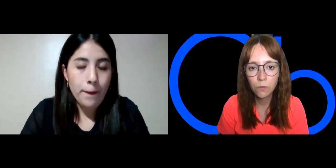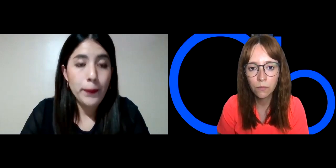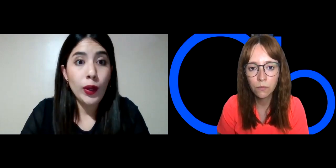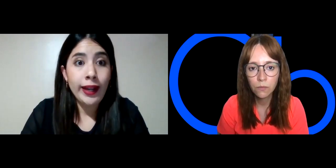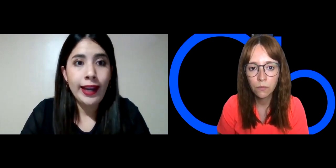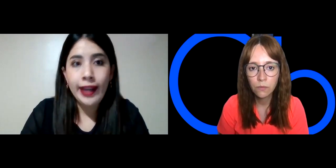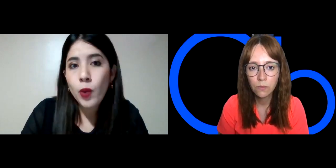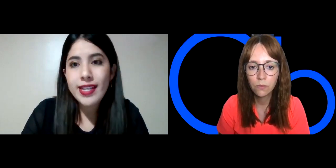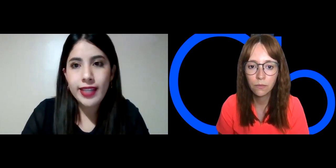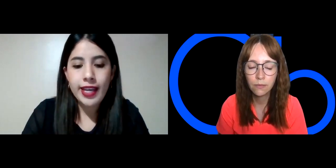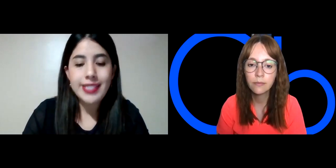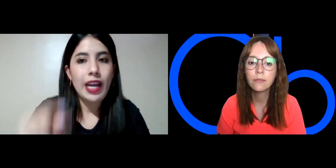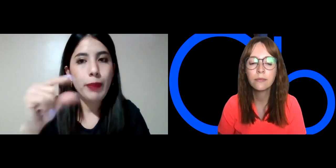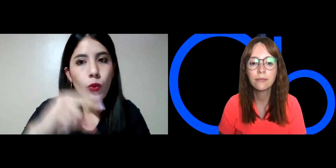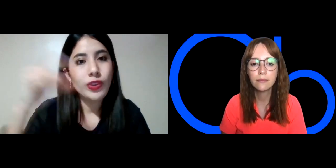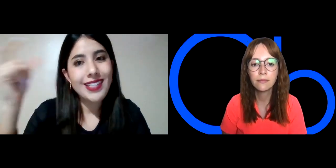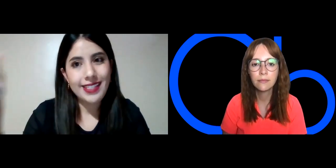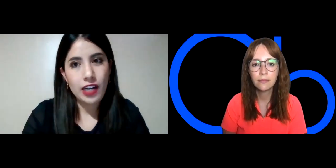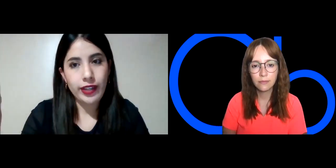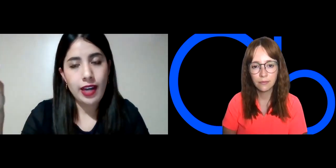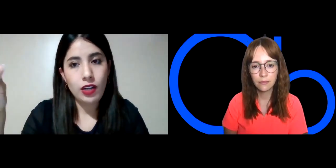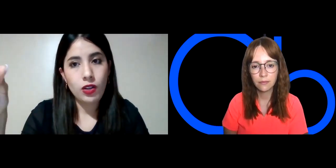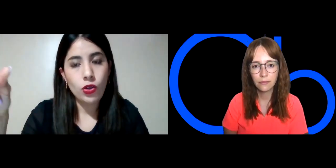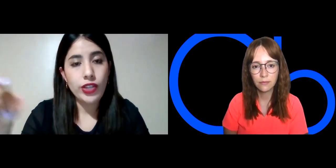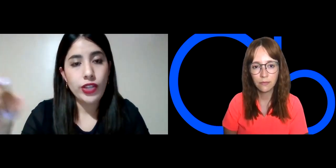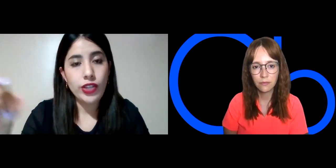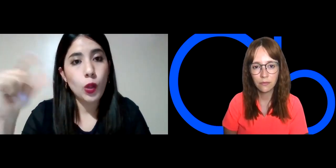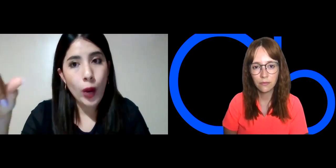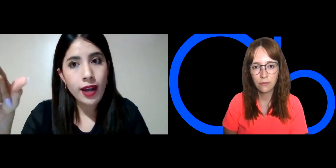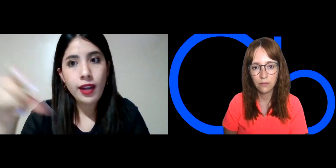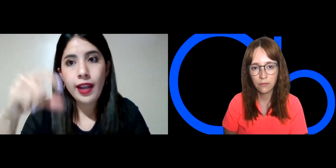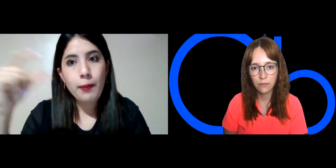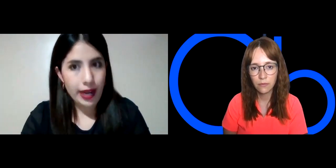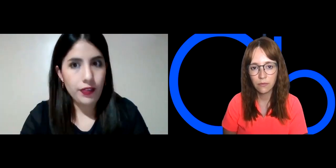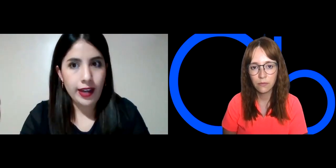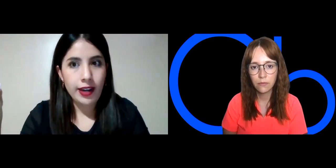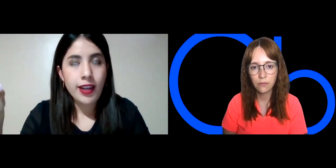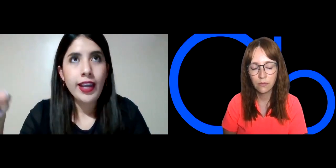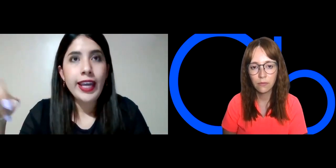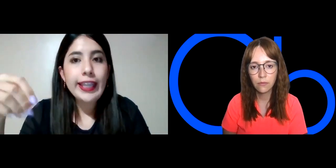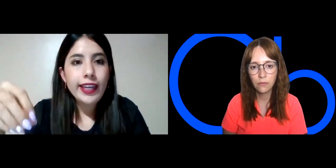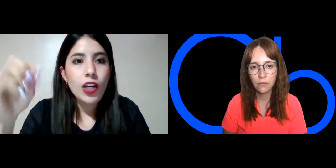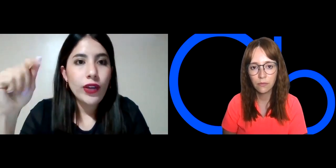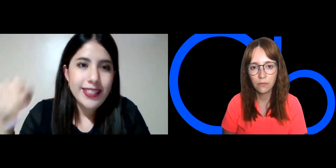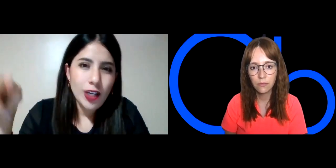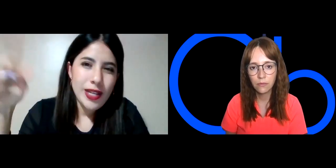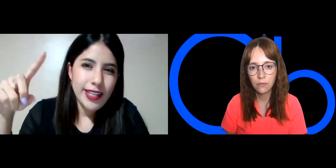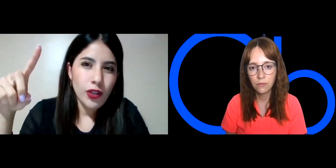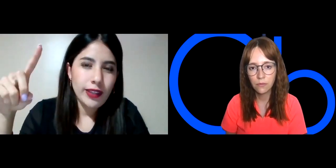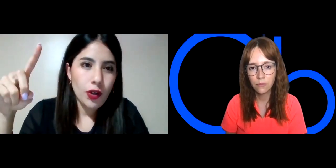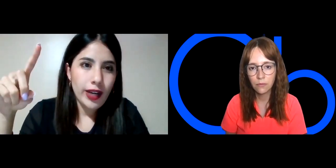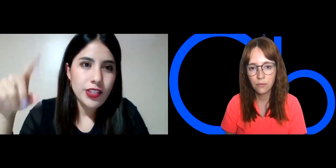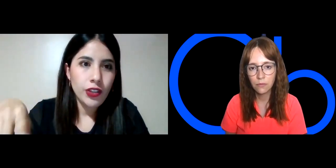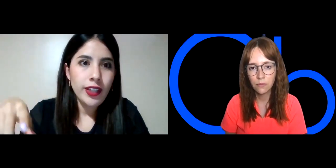nombre? Pero en lengua de señas la pregunta se hace al final, o sea, el cuál va al final. Y lo que hace como el signo